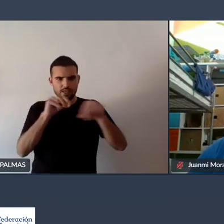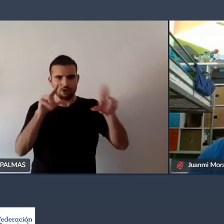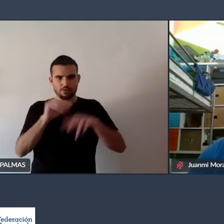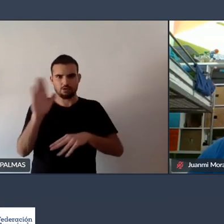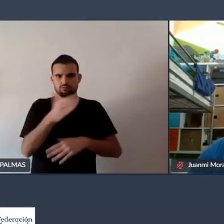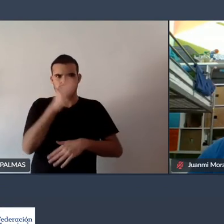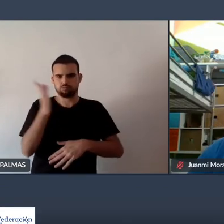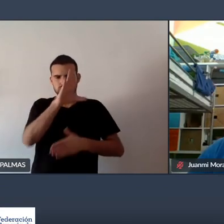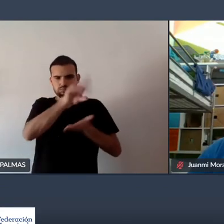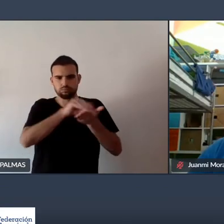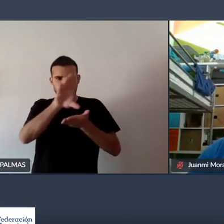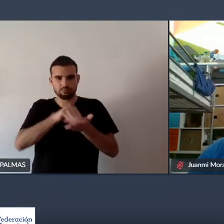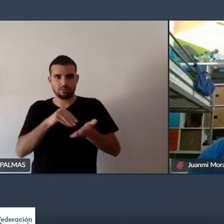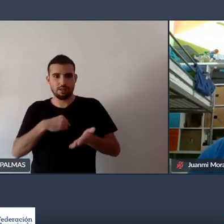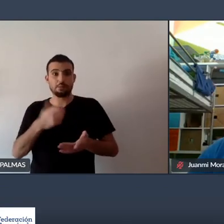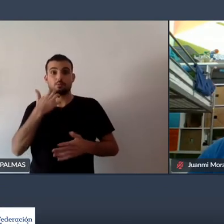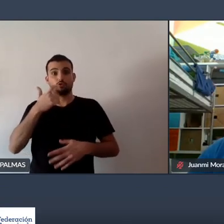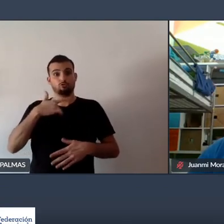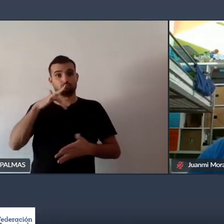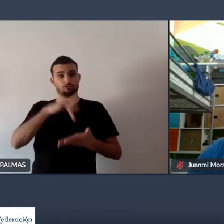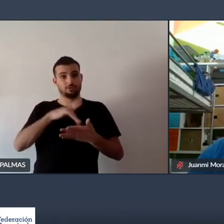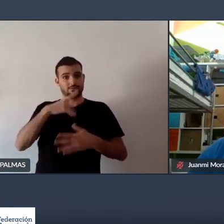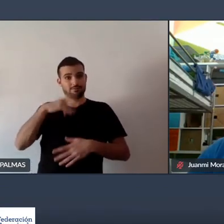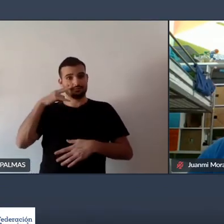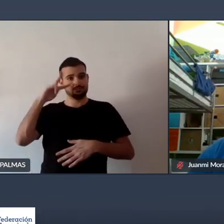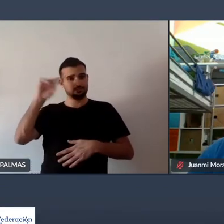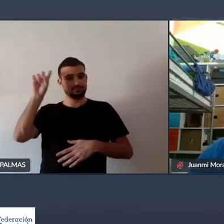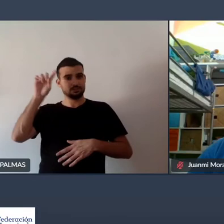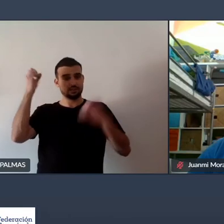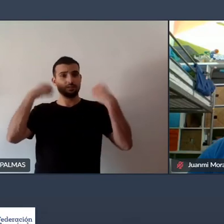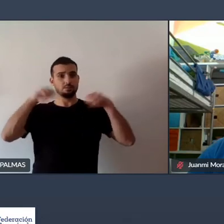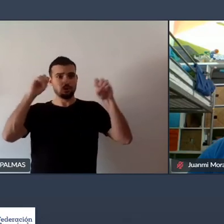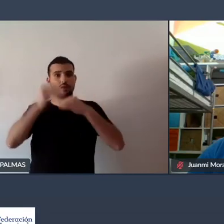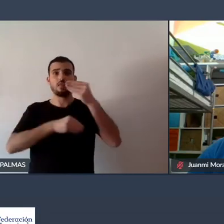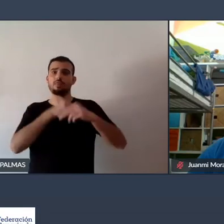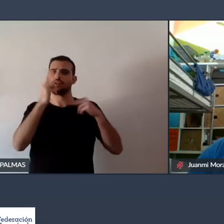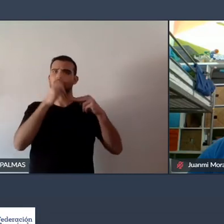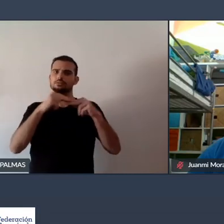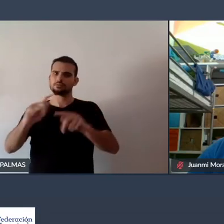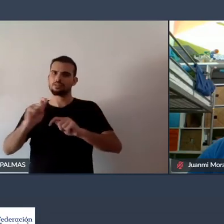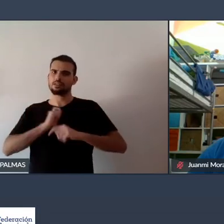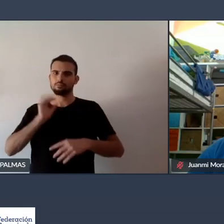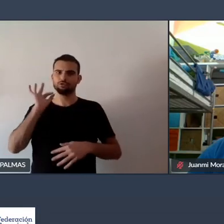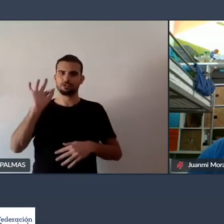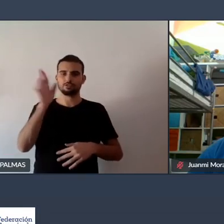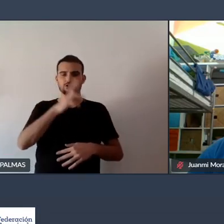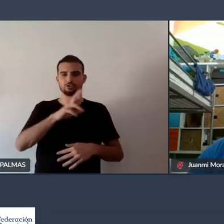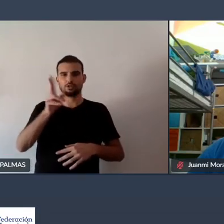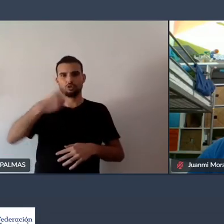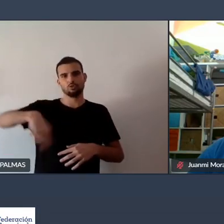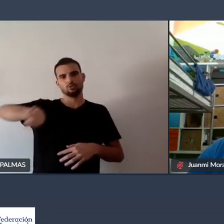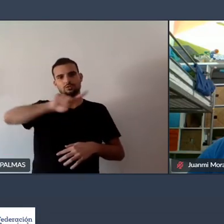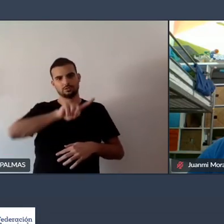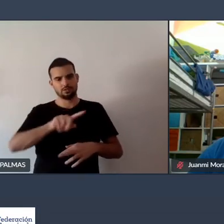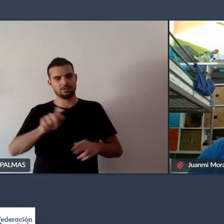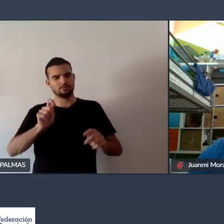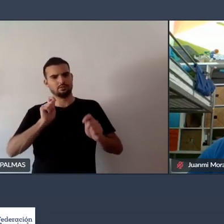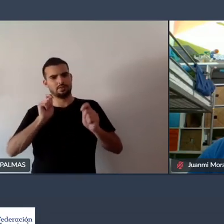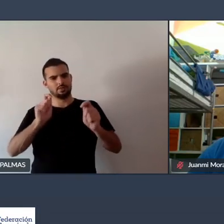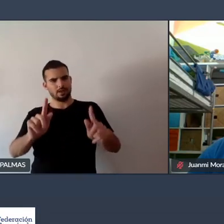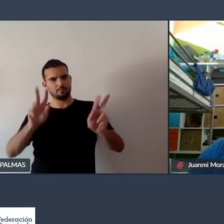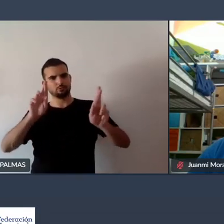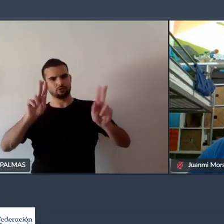verdad, a mí como entrenador particularmente, preparar esta charla me ha servido muchísimo. Así que nada, solo espero que la gente la haya disfrutado, que le haya podido aportar algo de